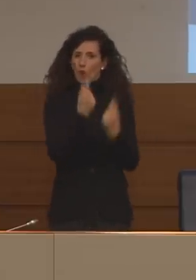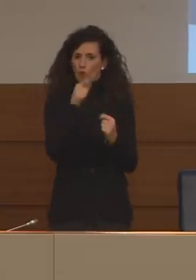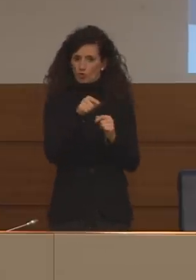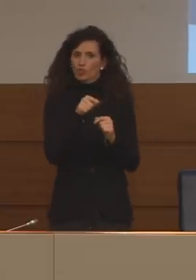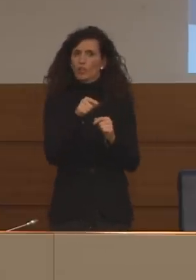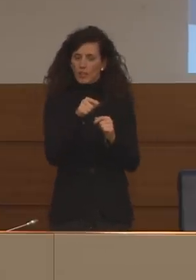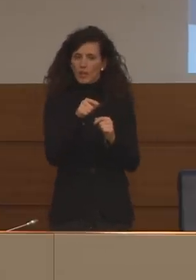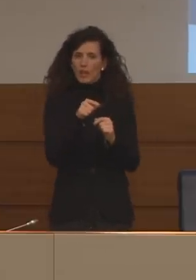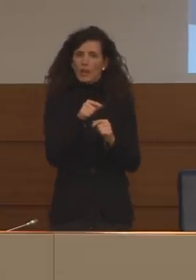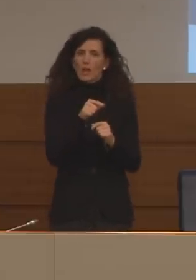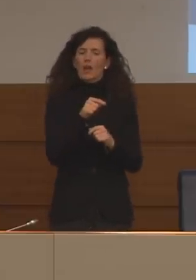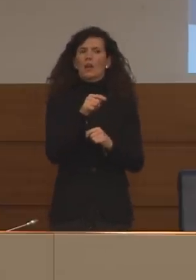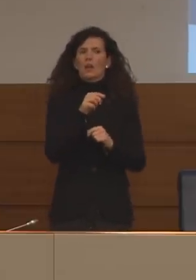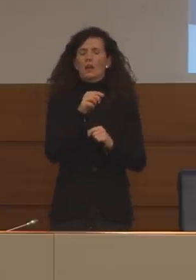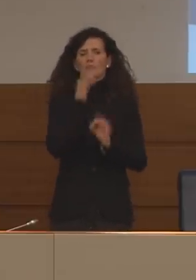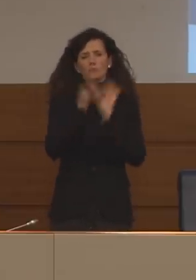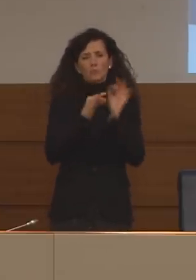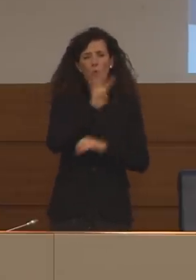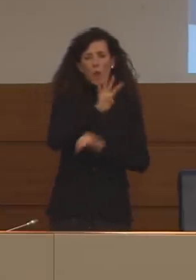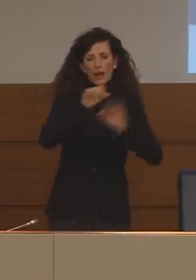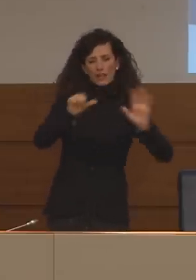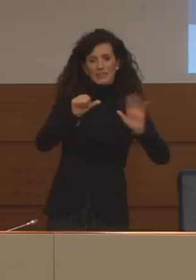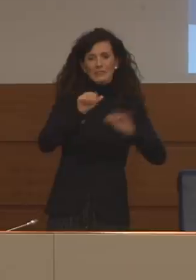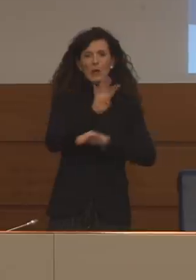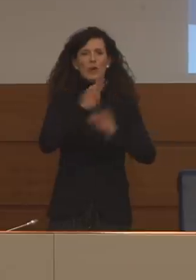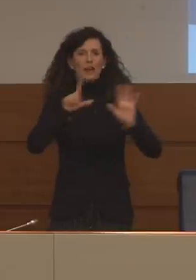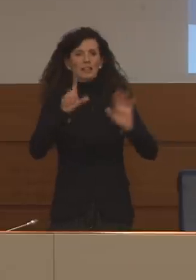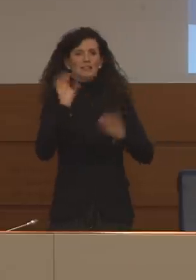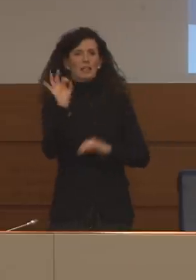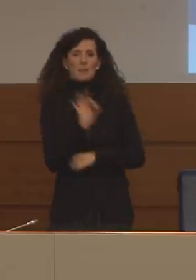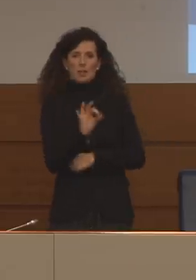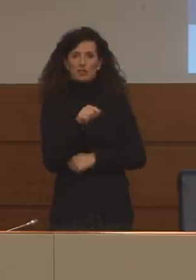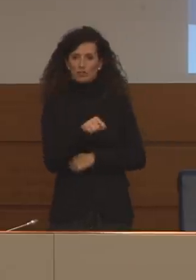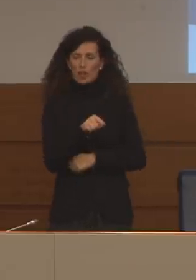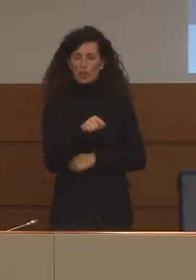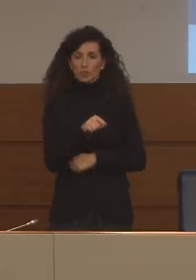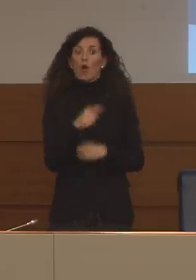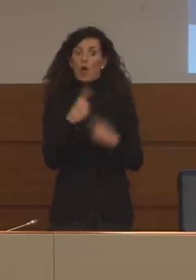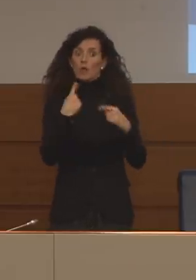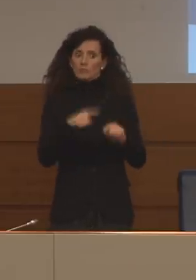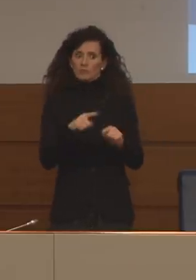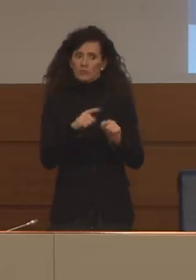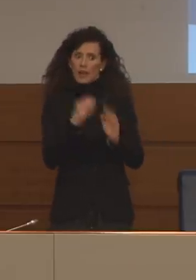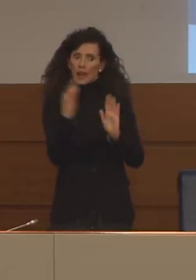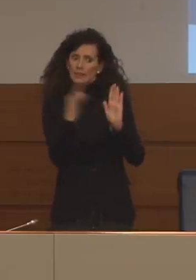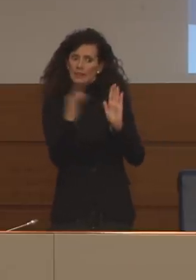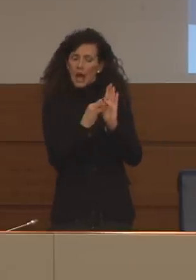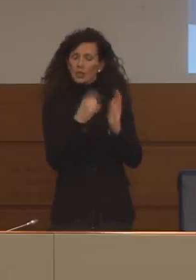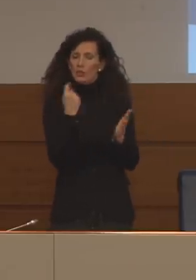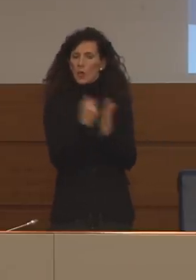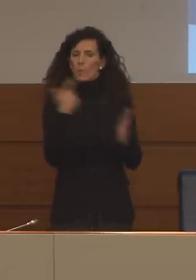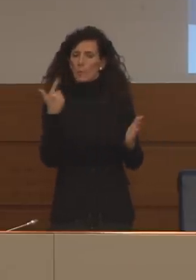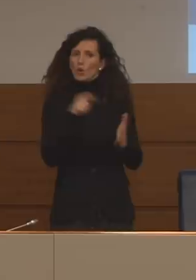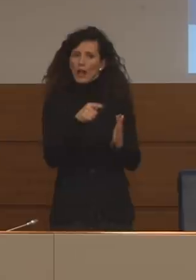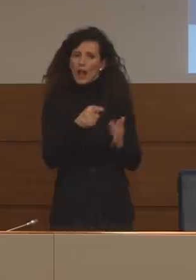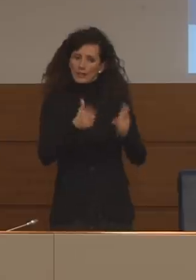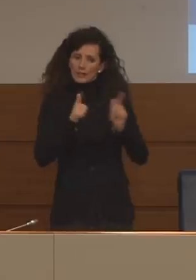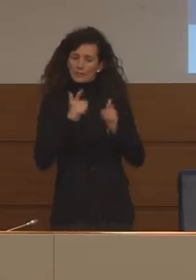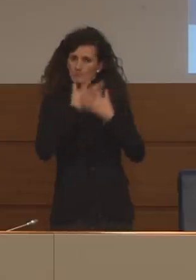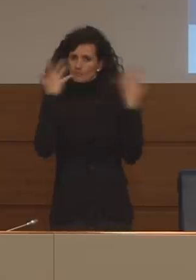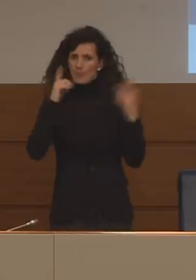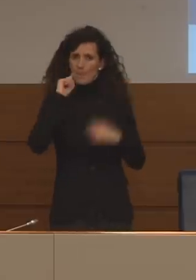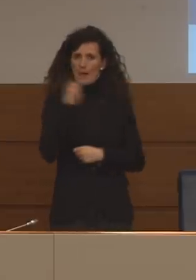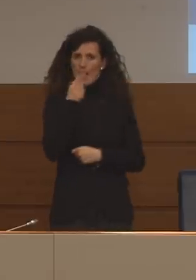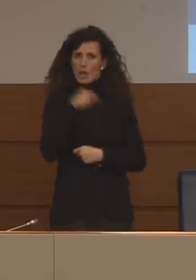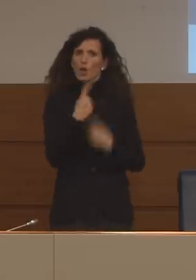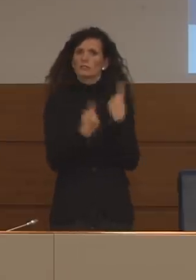sono circa il 46 47 per cento questo è un elemento importante abbiamo anche rispetto alle terapie